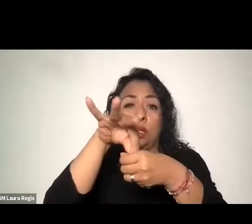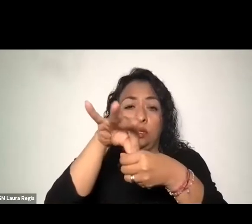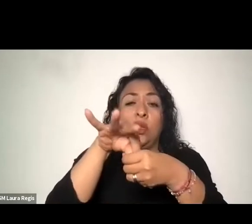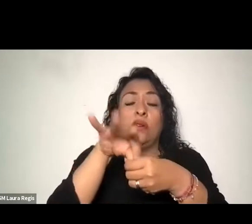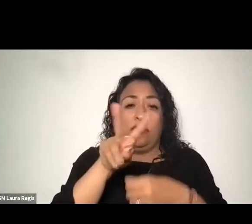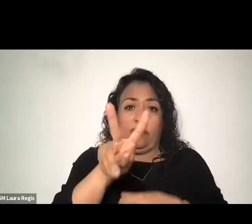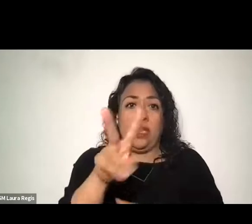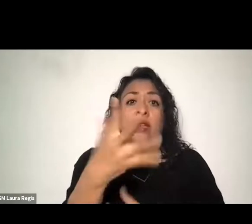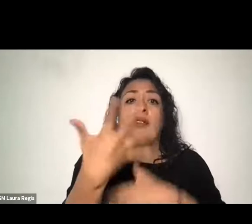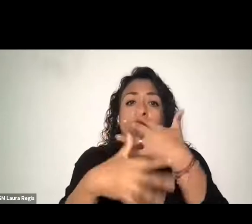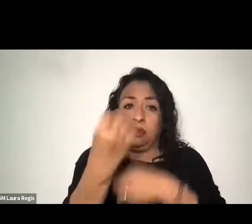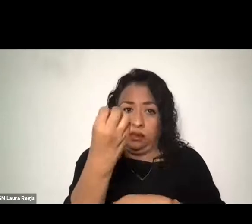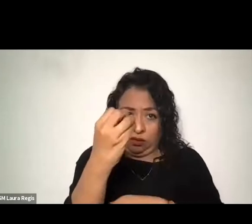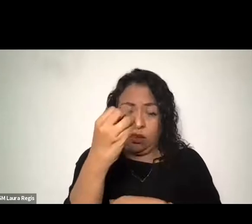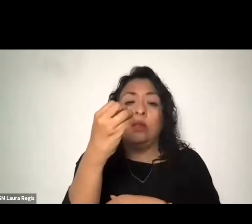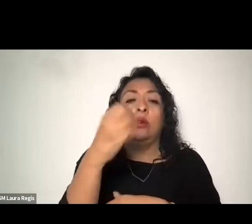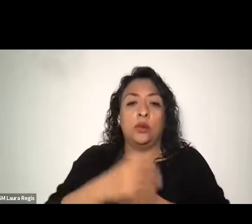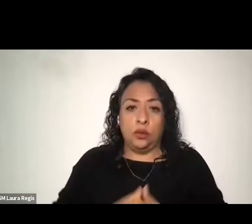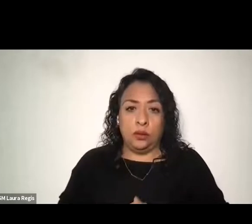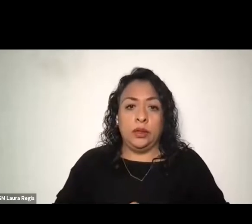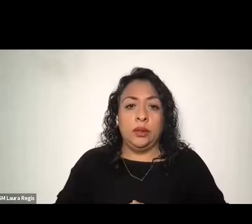octubre y